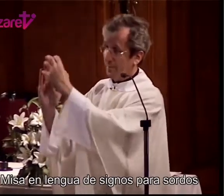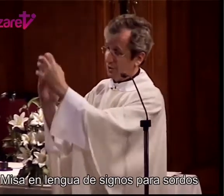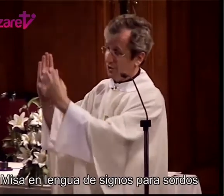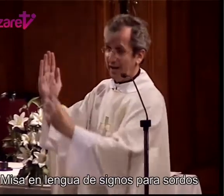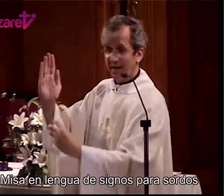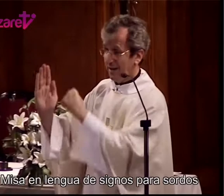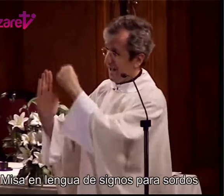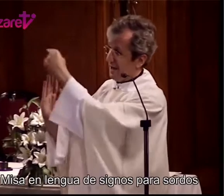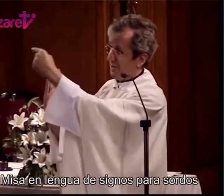persona,